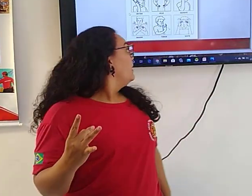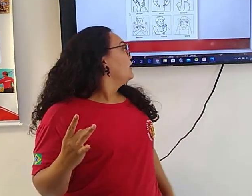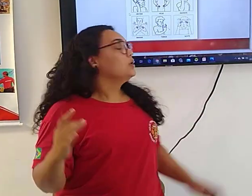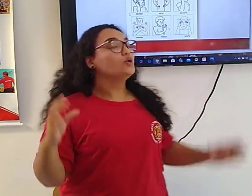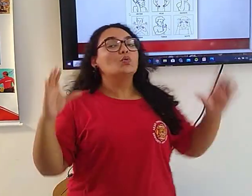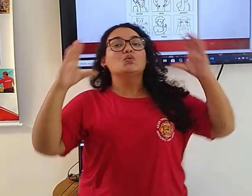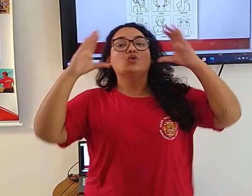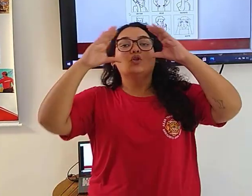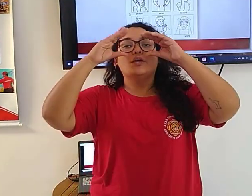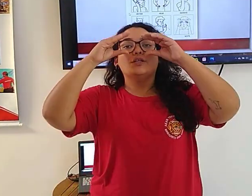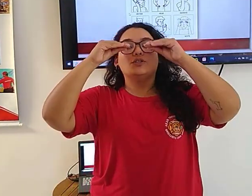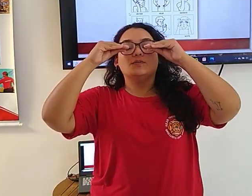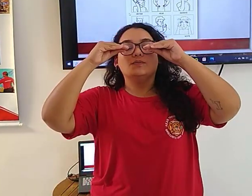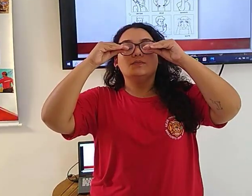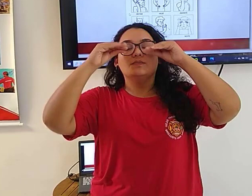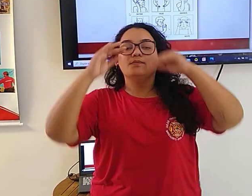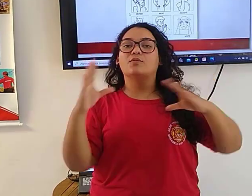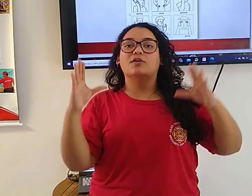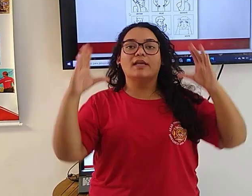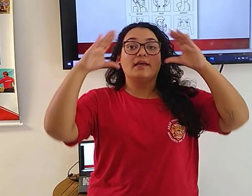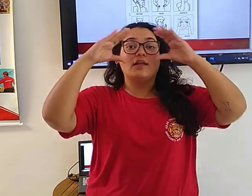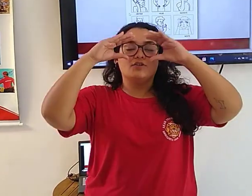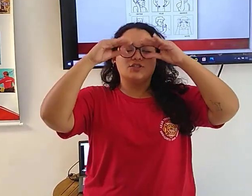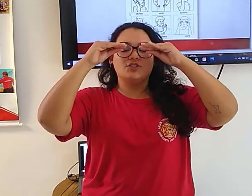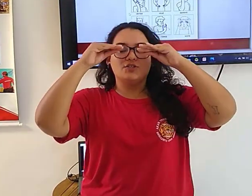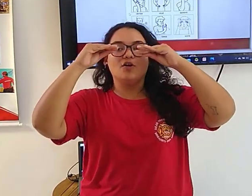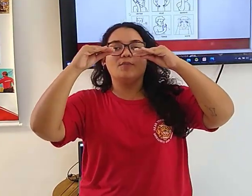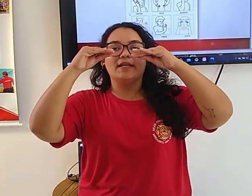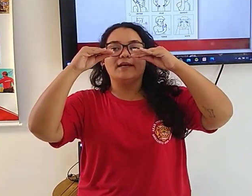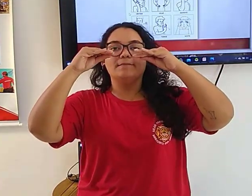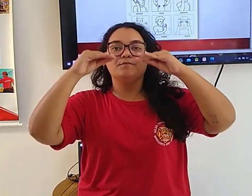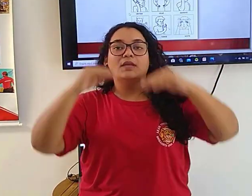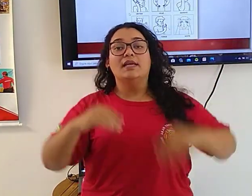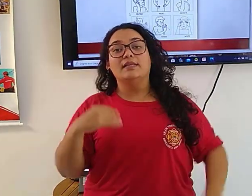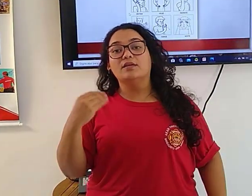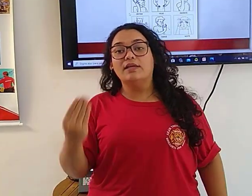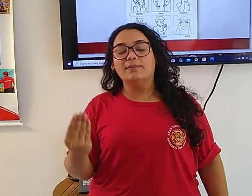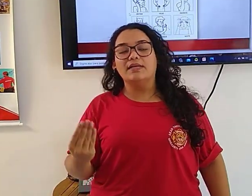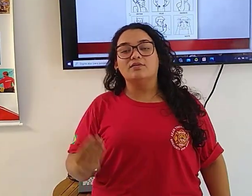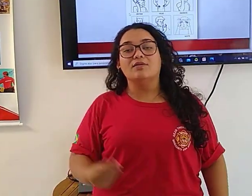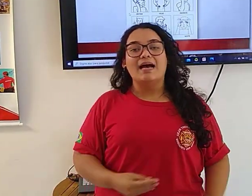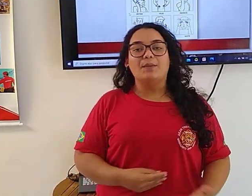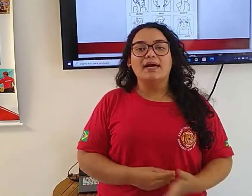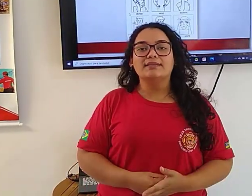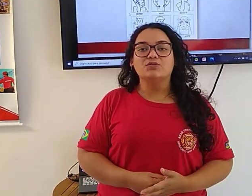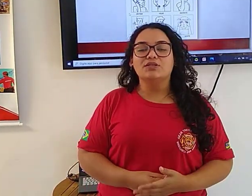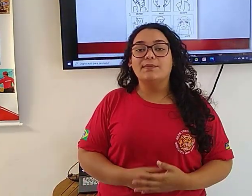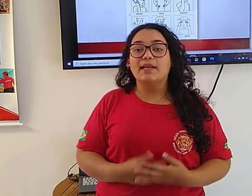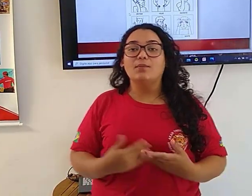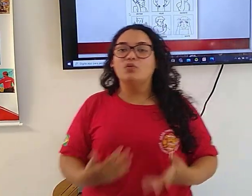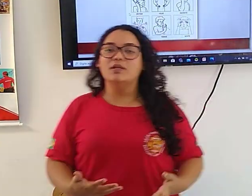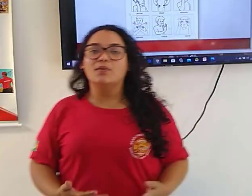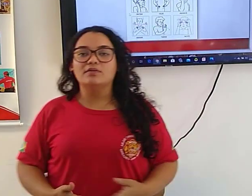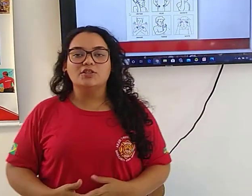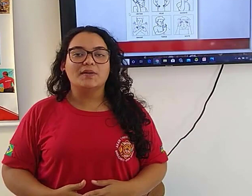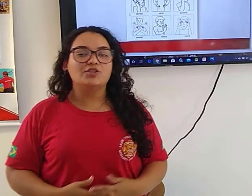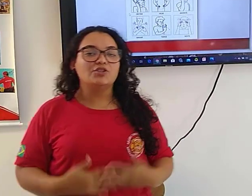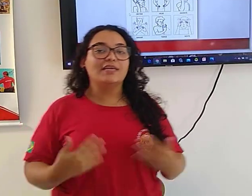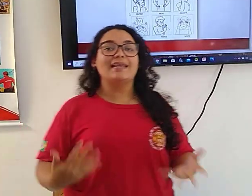E noite. Porque à noite a gente dorme, né? Então, lembrando, a marcação de tempo ela é muito importante para a gente criar